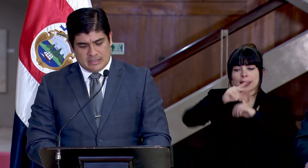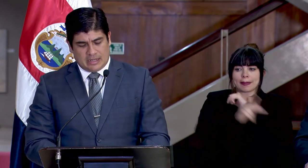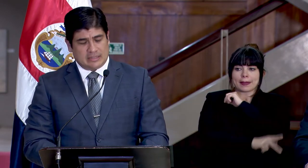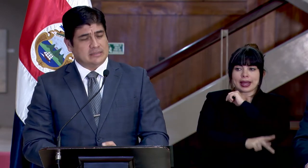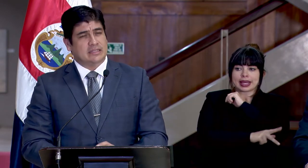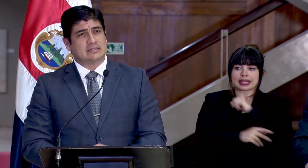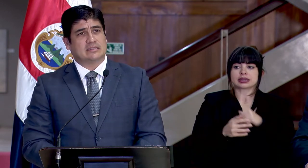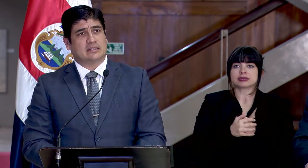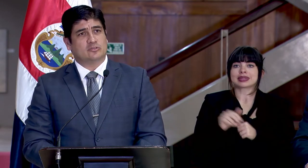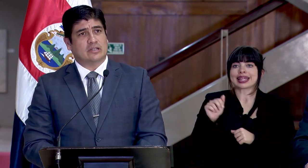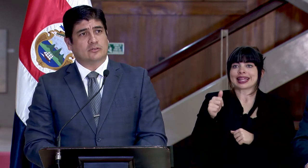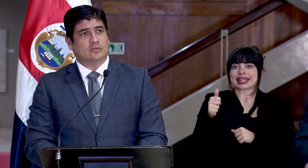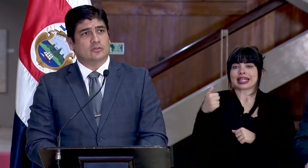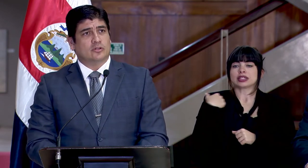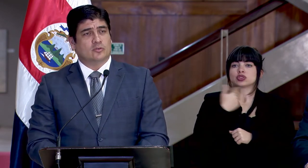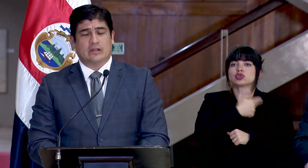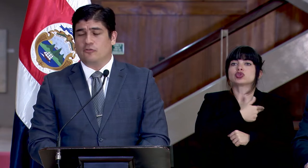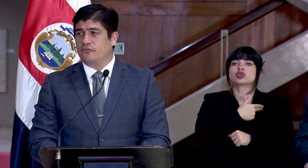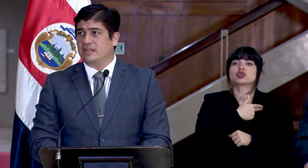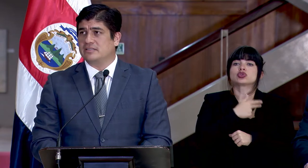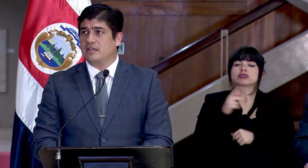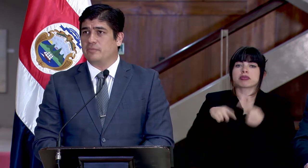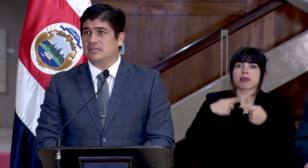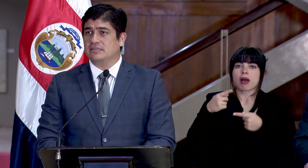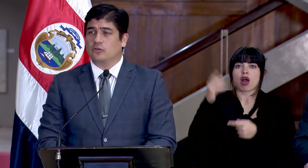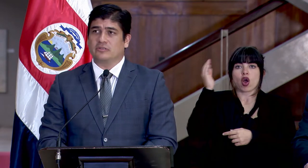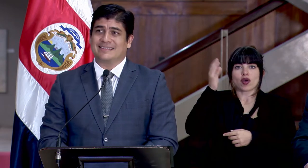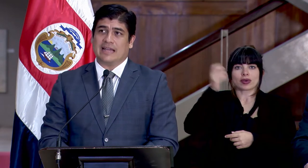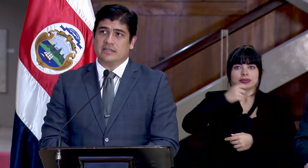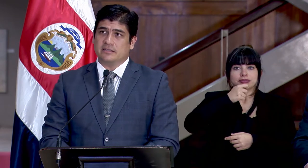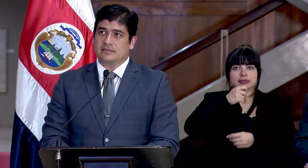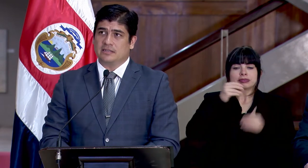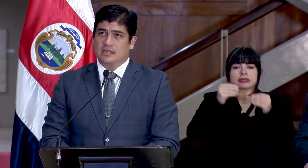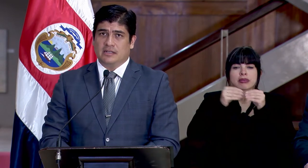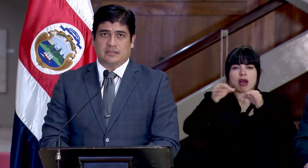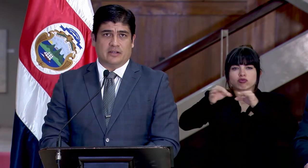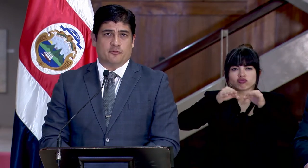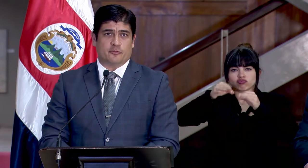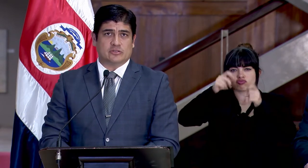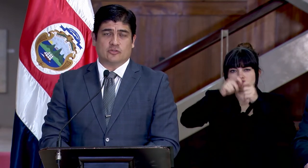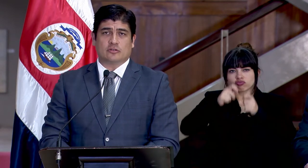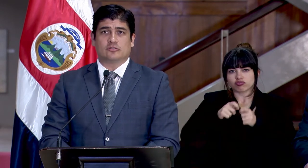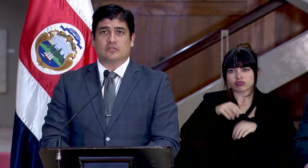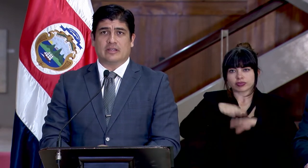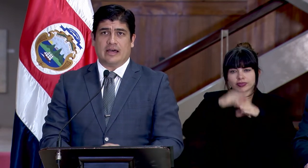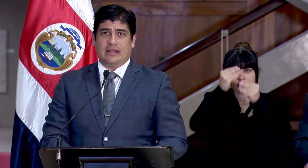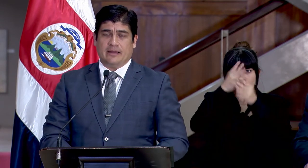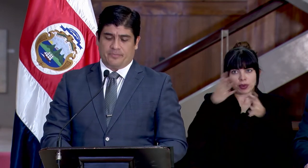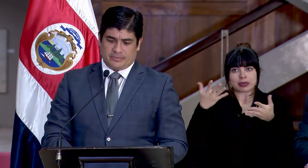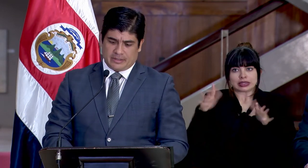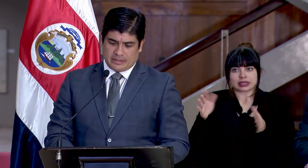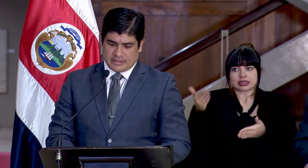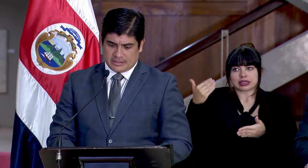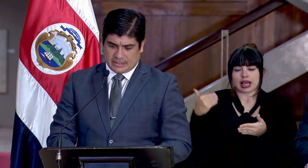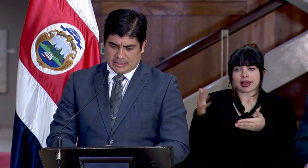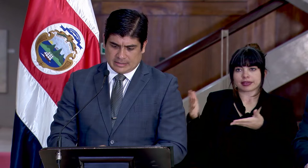país. A las 10 estaremos dando una conferencia de prensa con detalles de la información consolidada